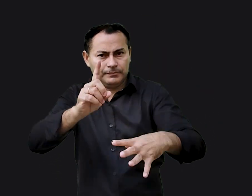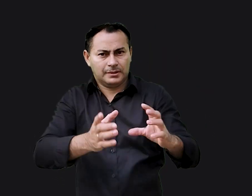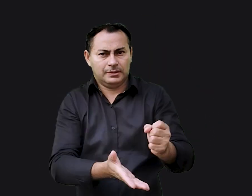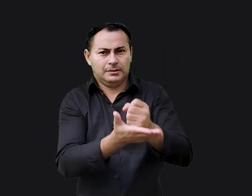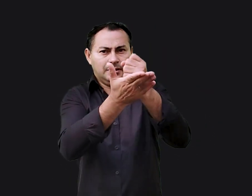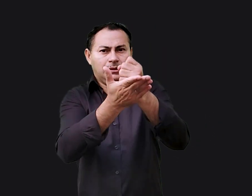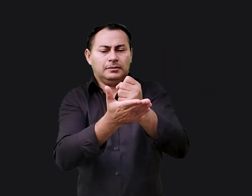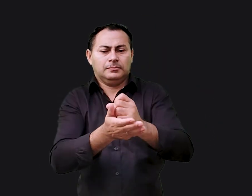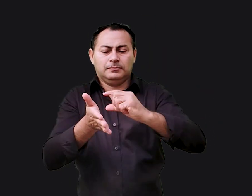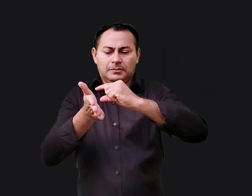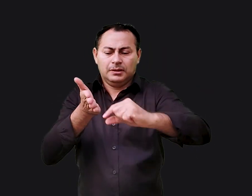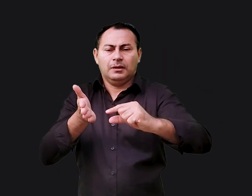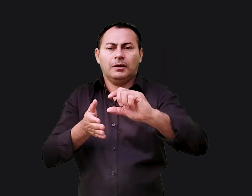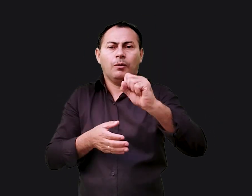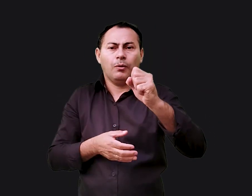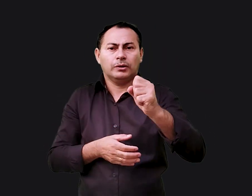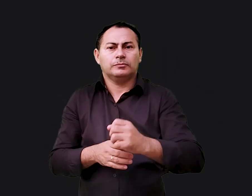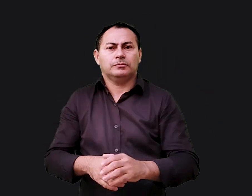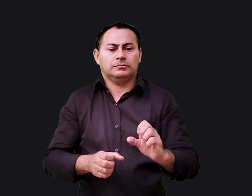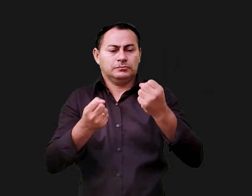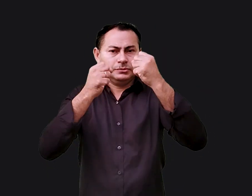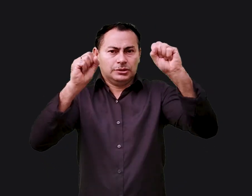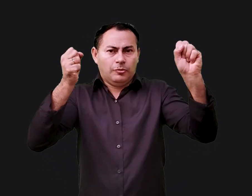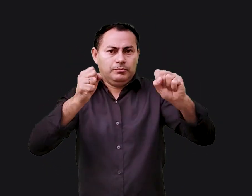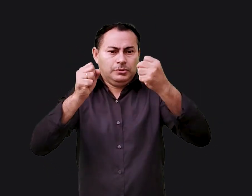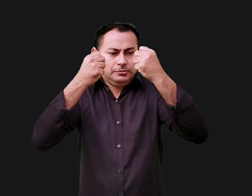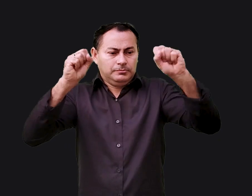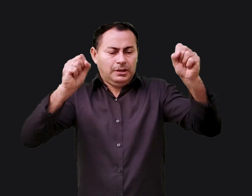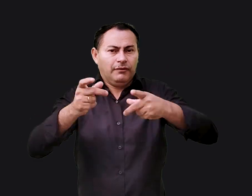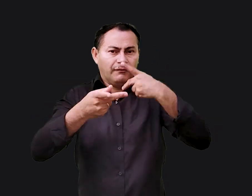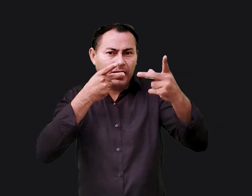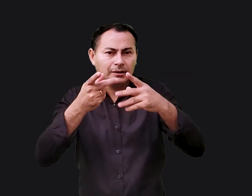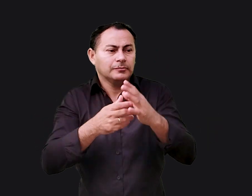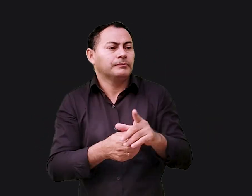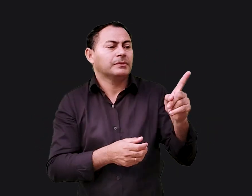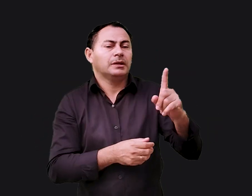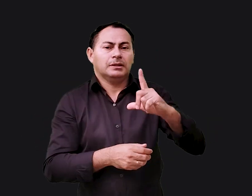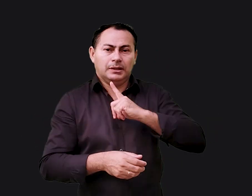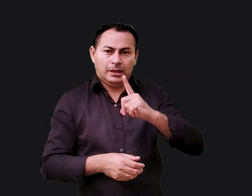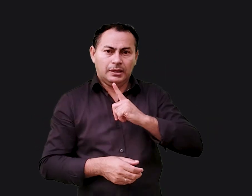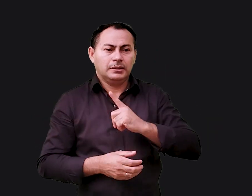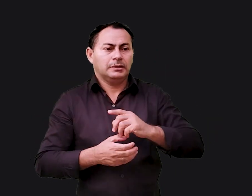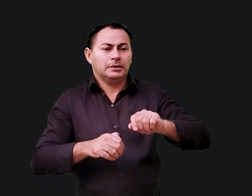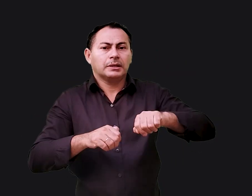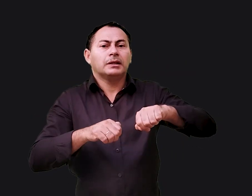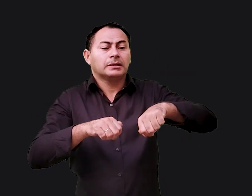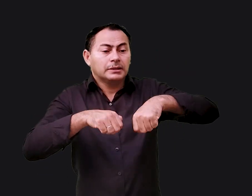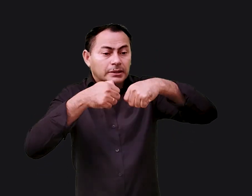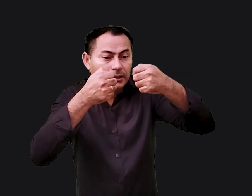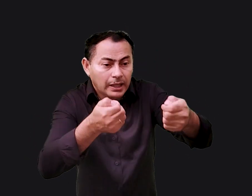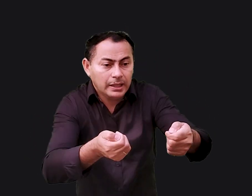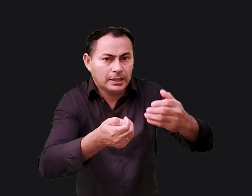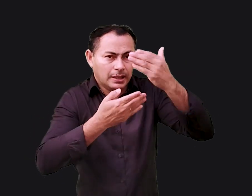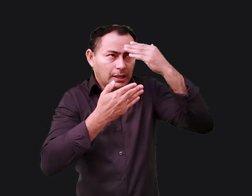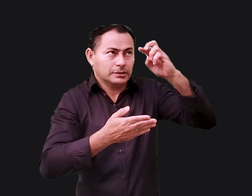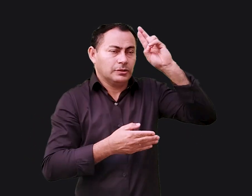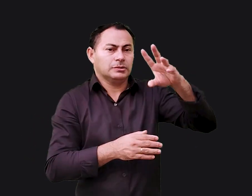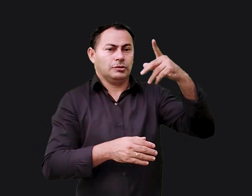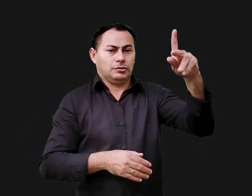de descrever a Redenção no Versículo 8 o salmista exorta que eles deem graças ao Senhor por seu